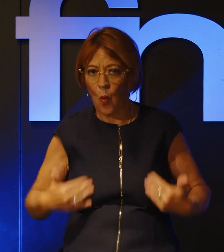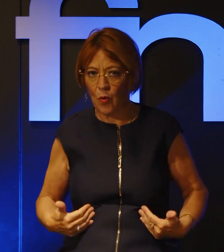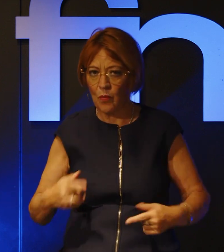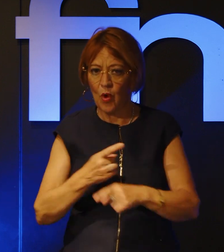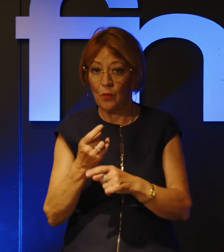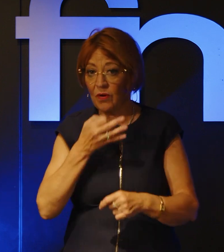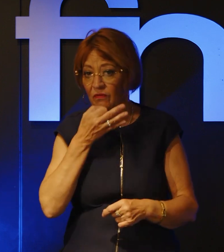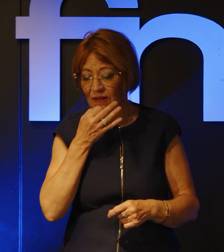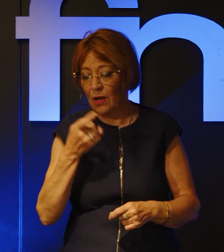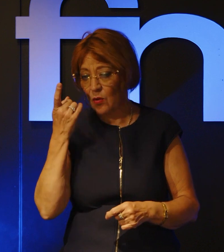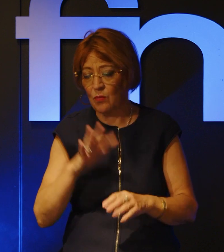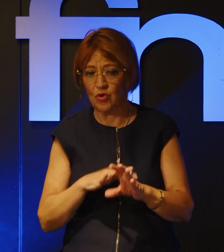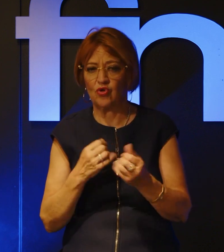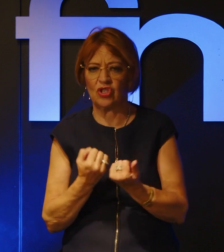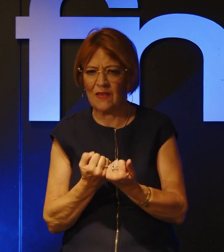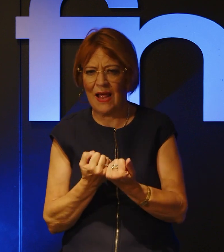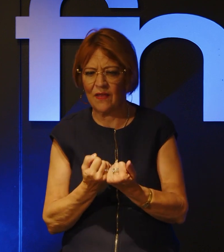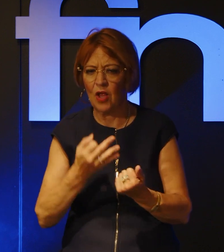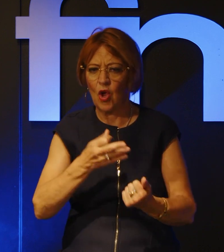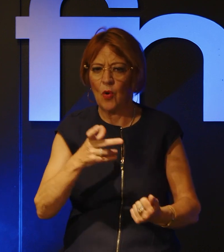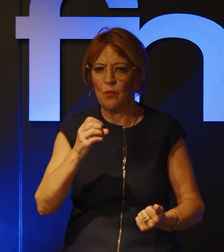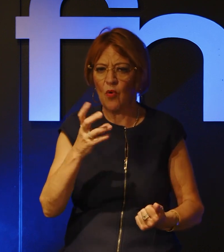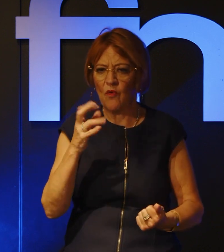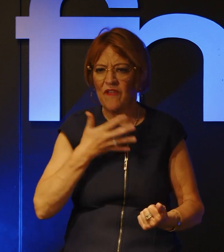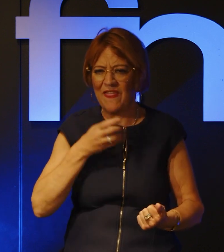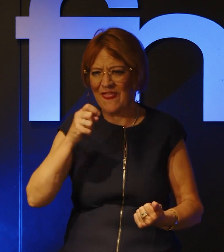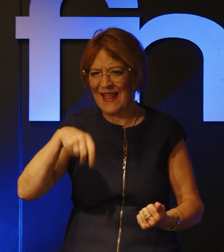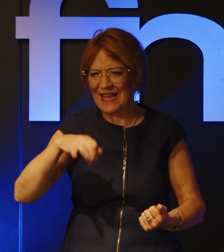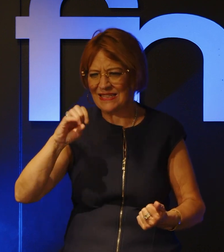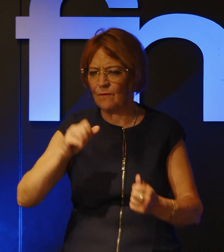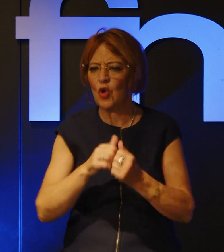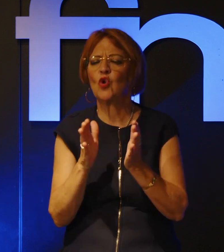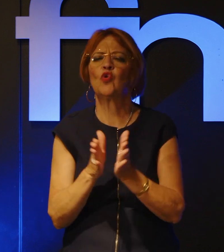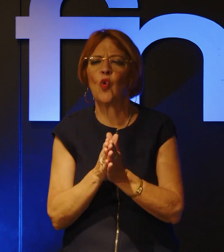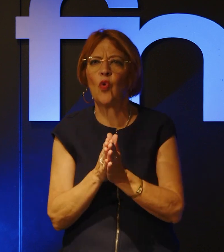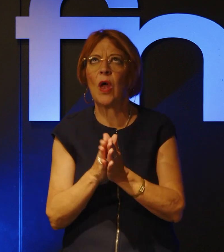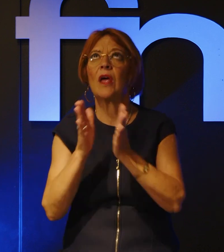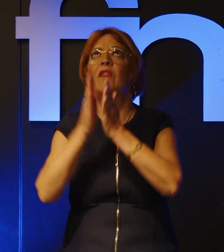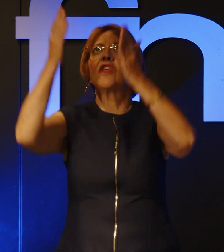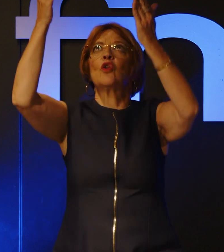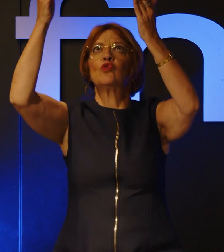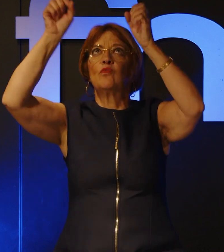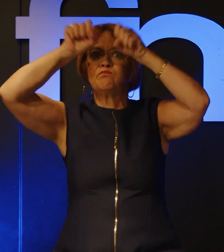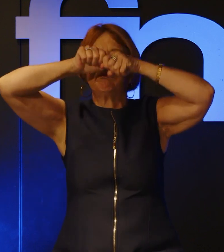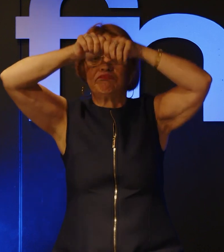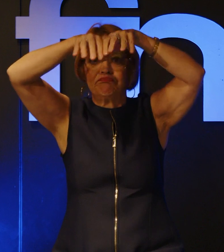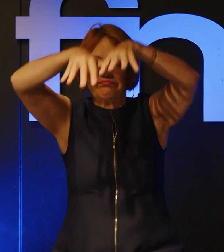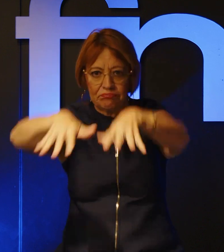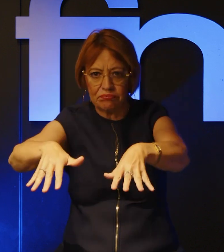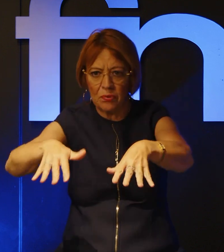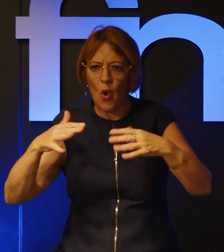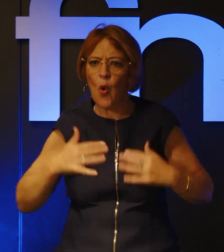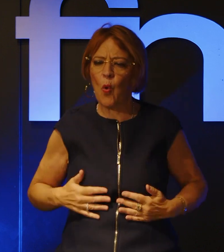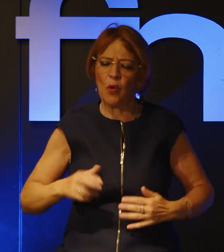porque estamos a falar de uma sociedade absolutamente providencialista de em que se acredita que tudo é emanação divina e portanto na verdade não se olha para o